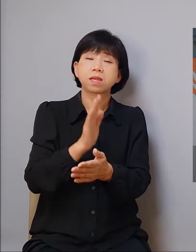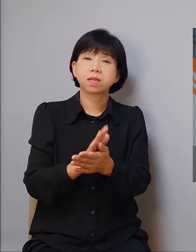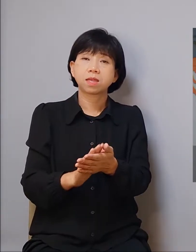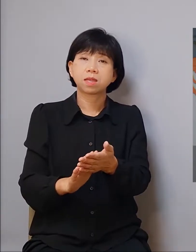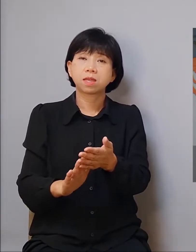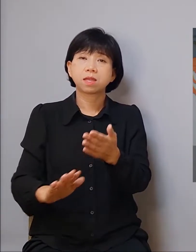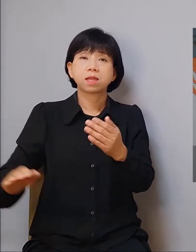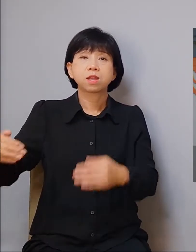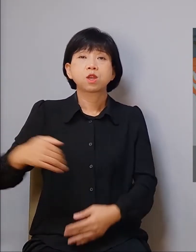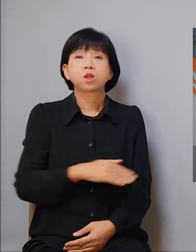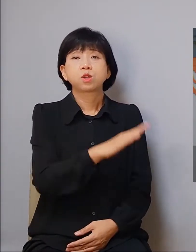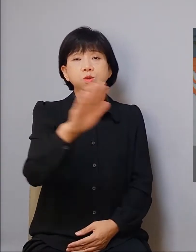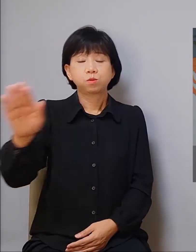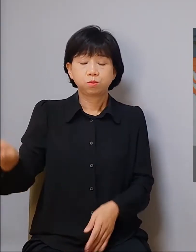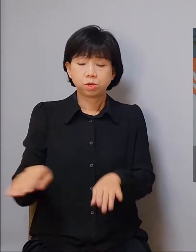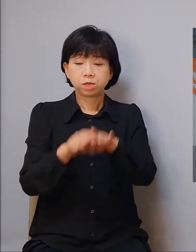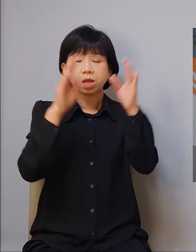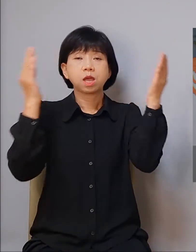없네.